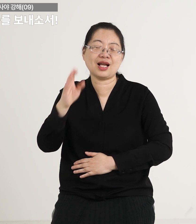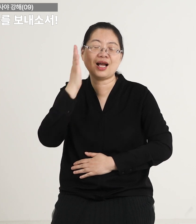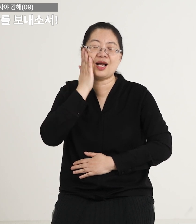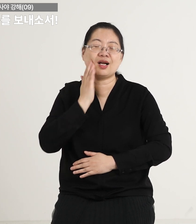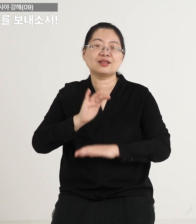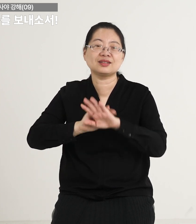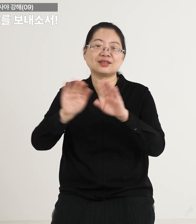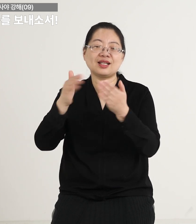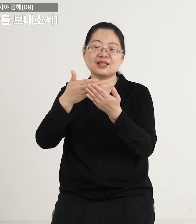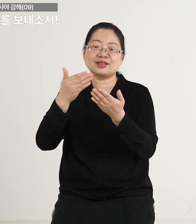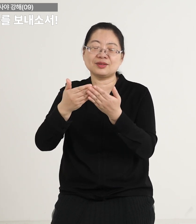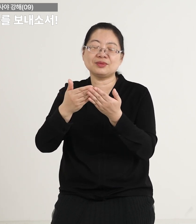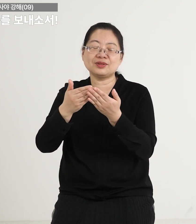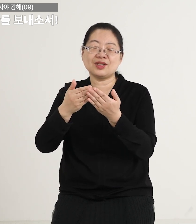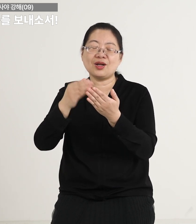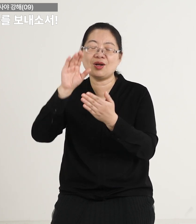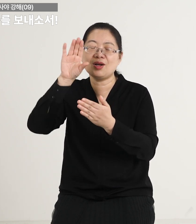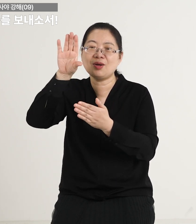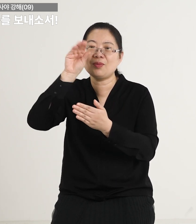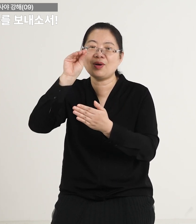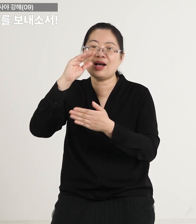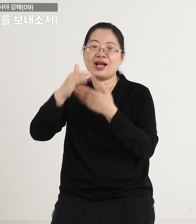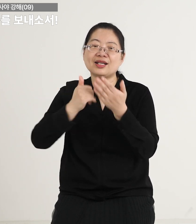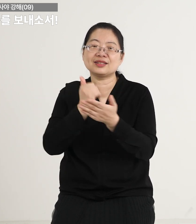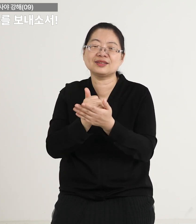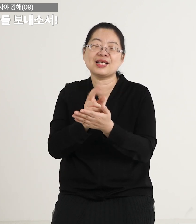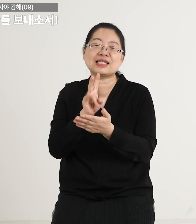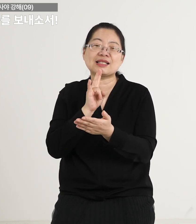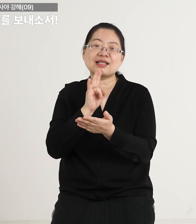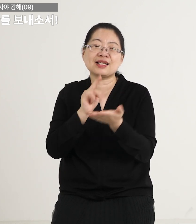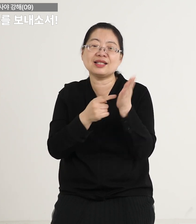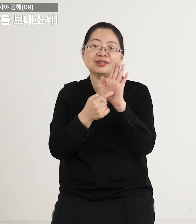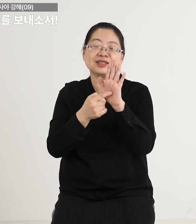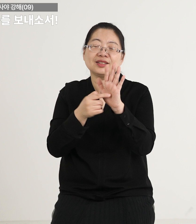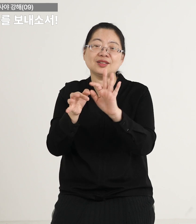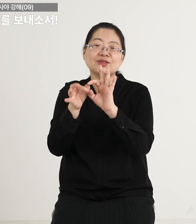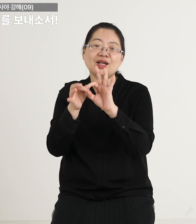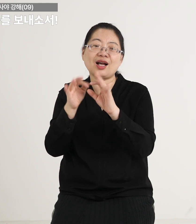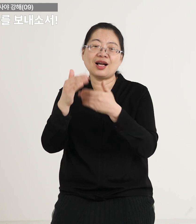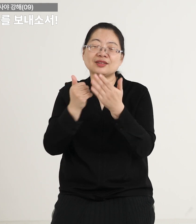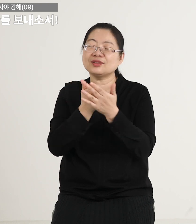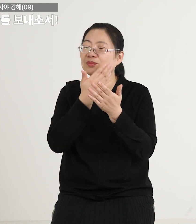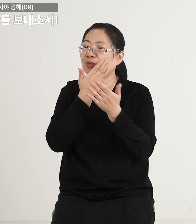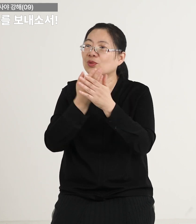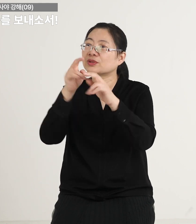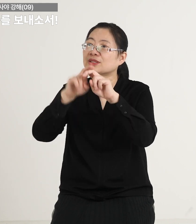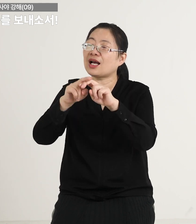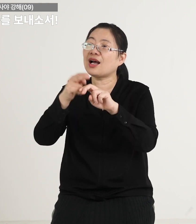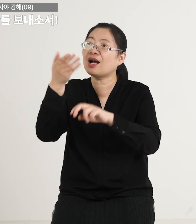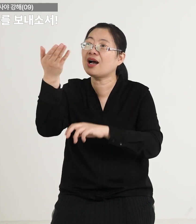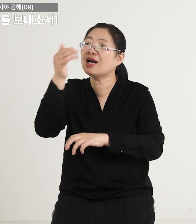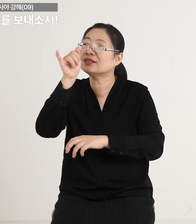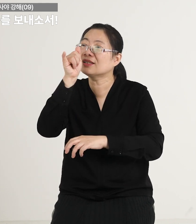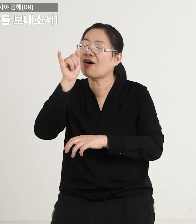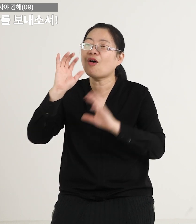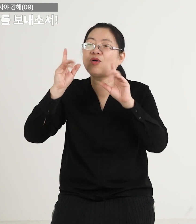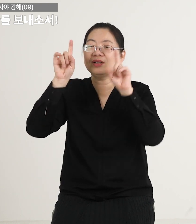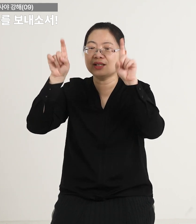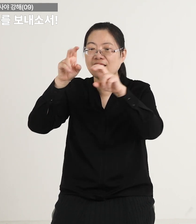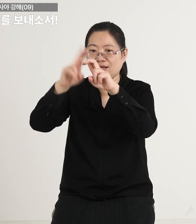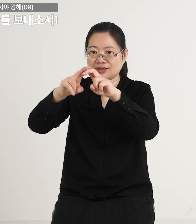하늘의 그림을 봐요. 하나님의 계시를 통해서 하늘의 보좌가 들렸는데 거기 어린 양이 앉아